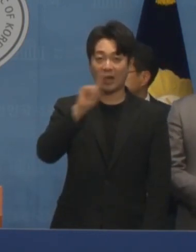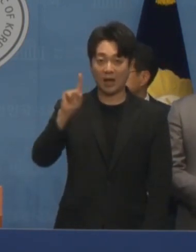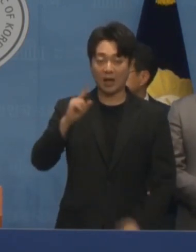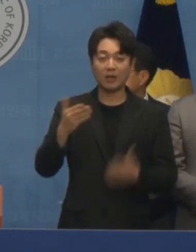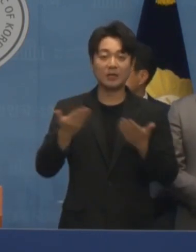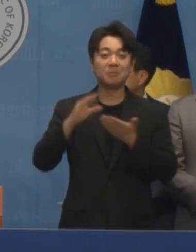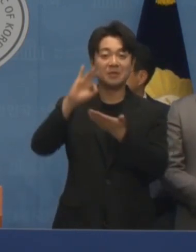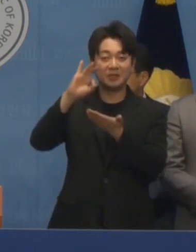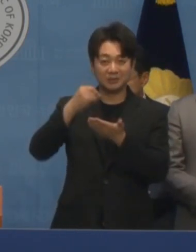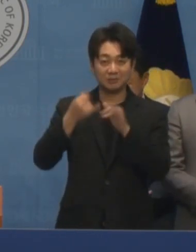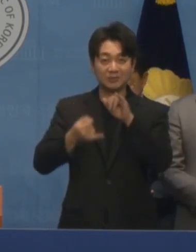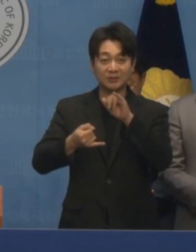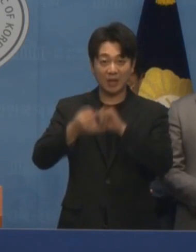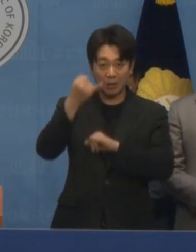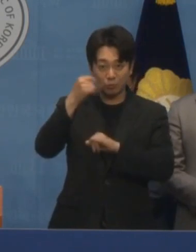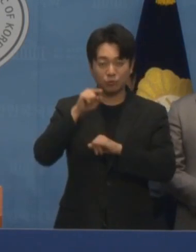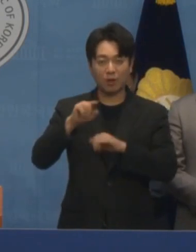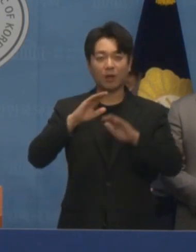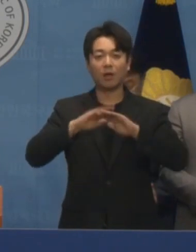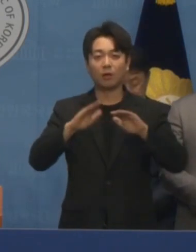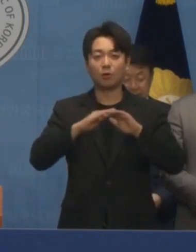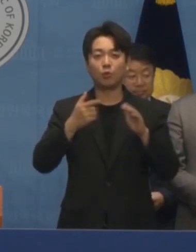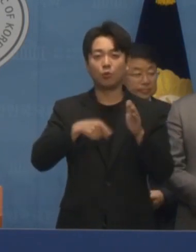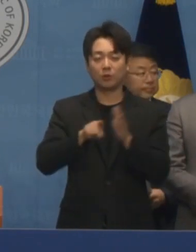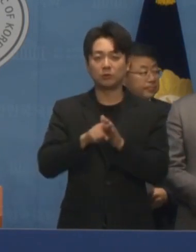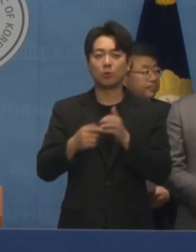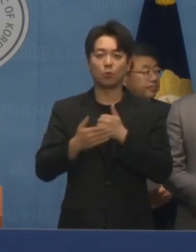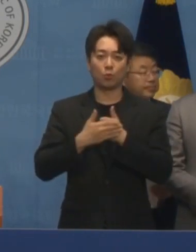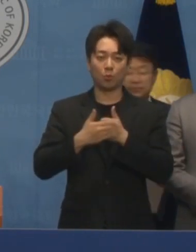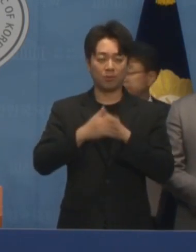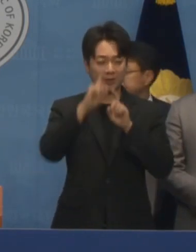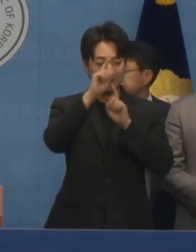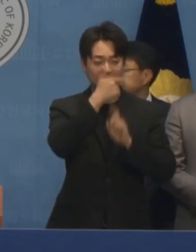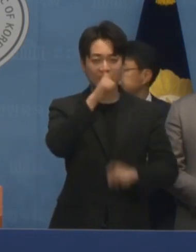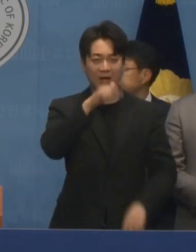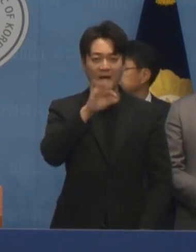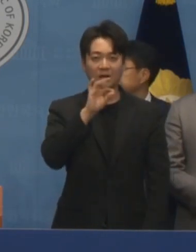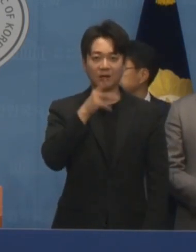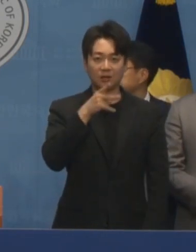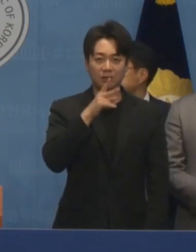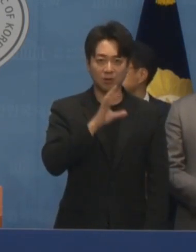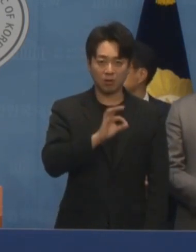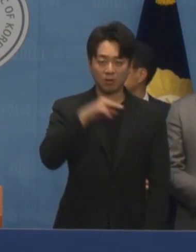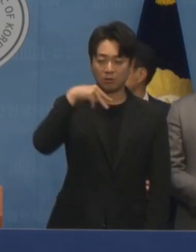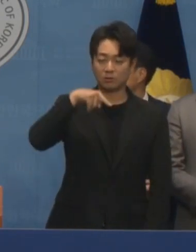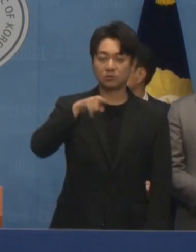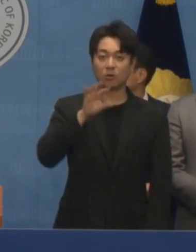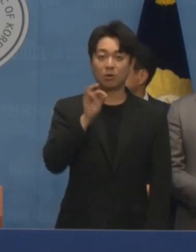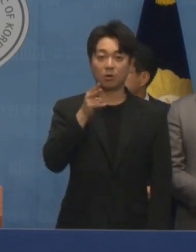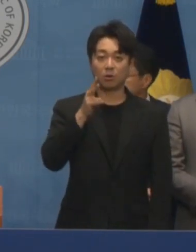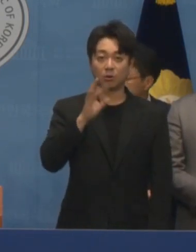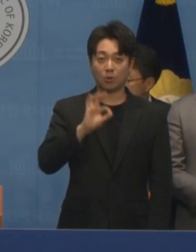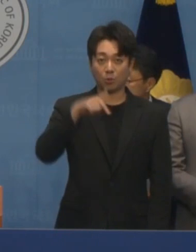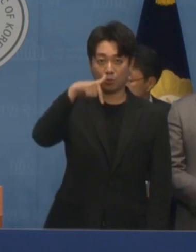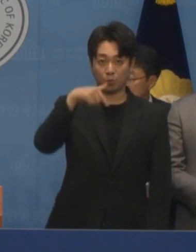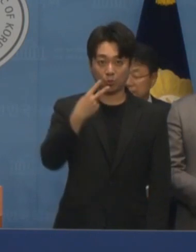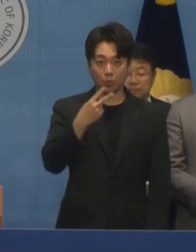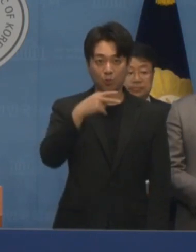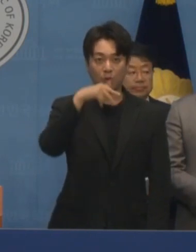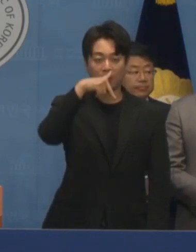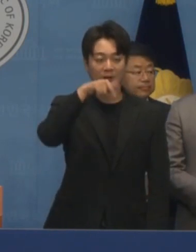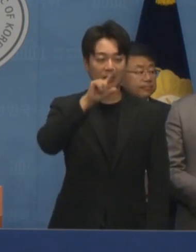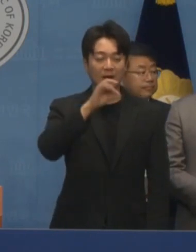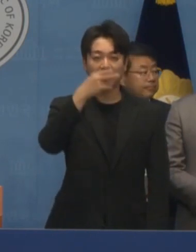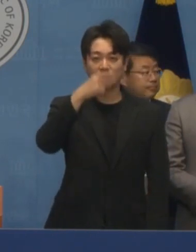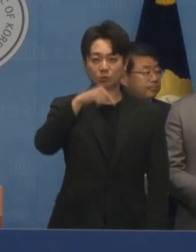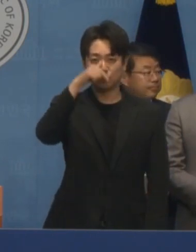애써주시는 더불어민주당 이하경 국회의장님, 부의장님, 서영교, 강득구, 김주영, 민영배,